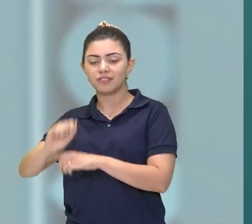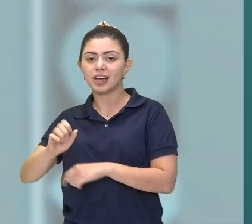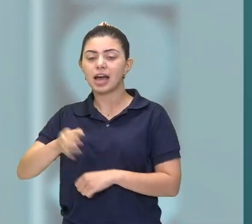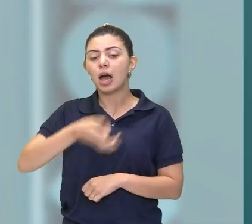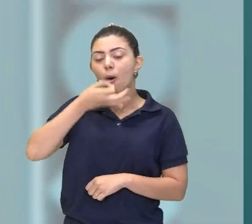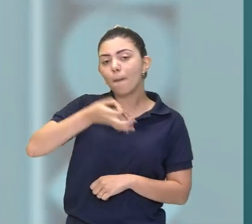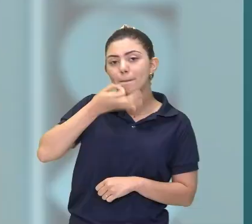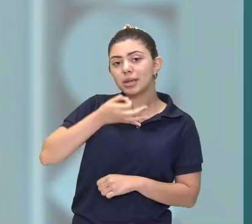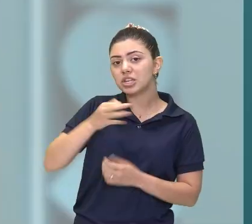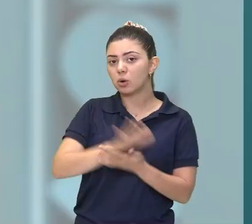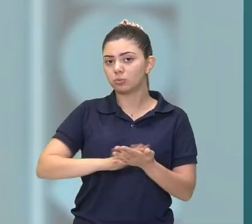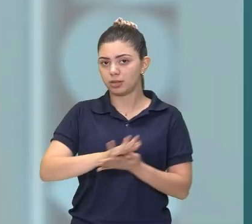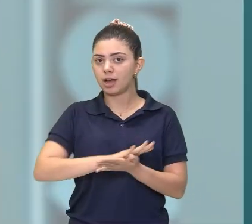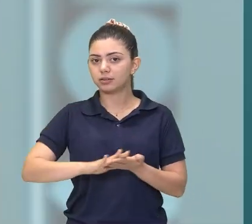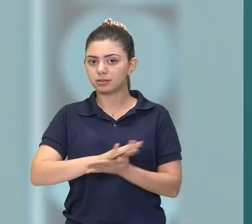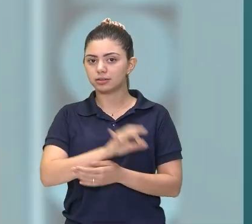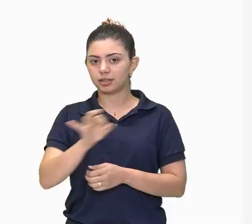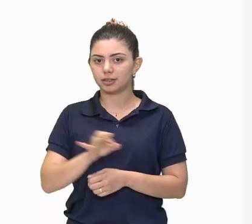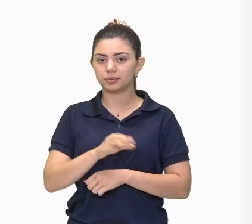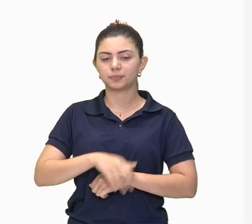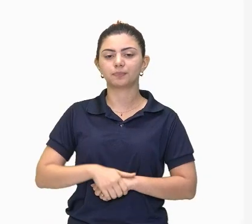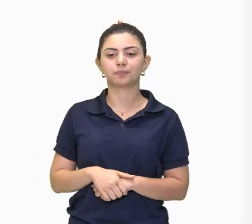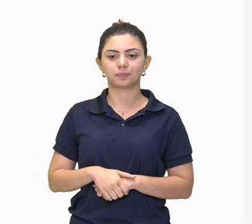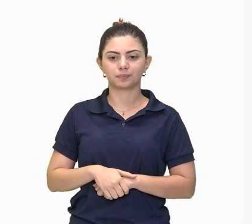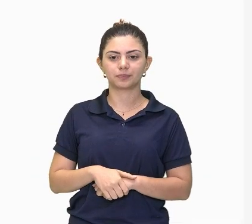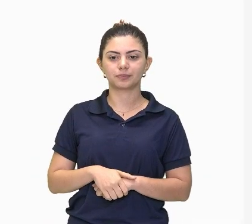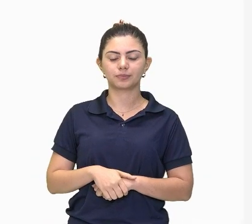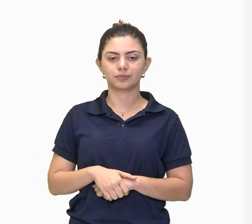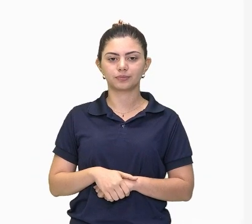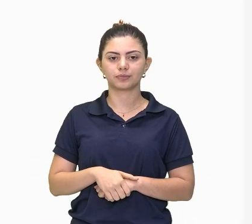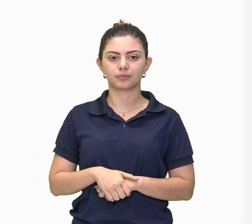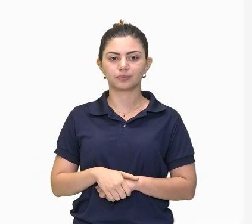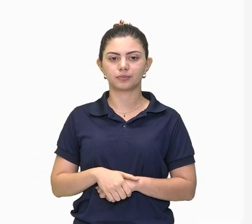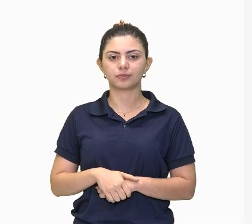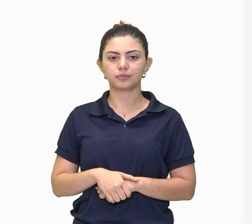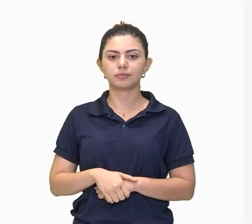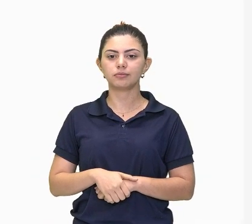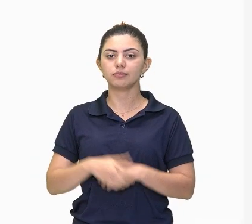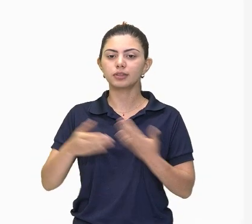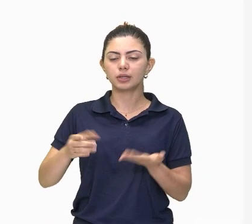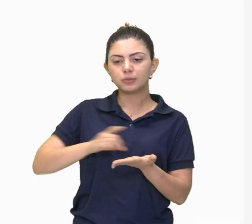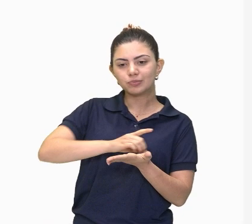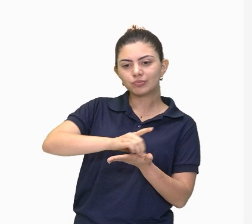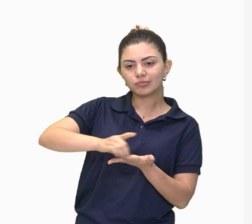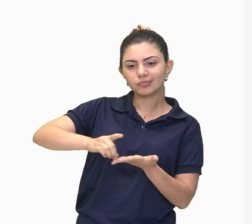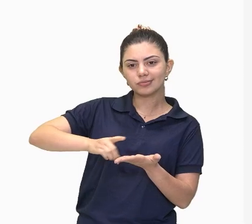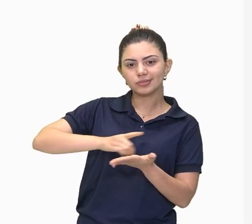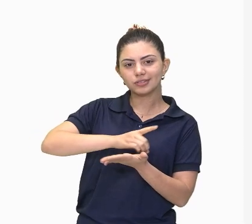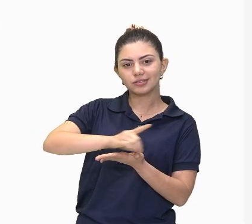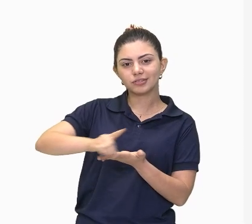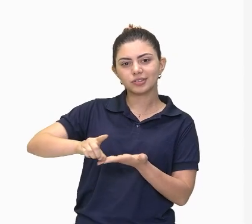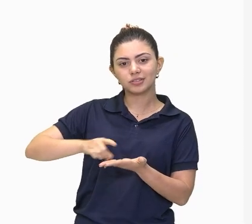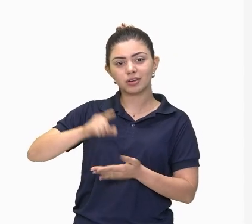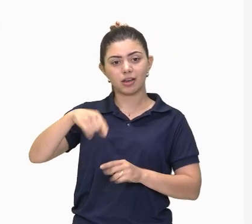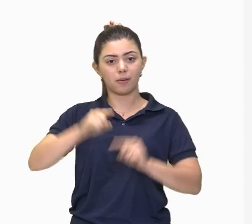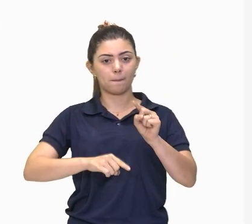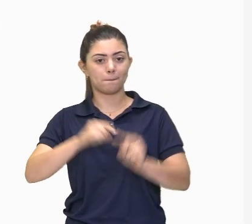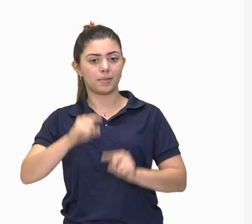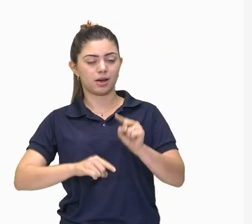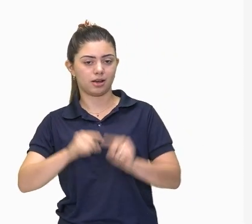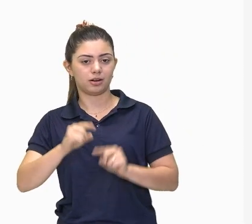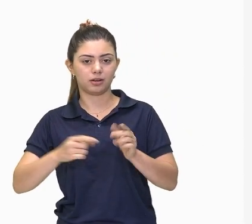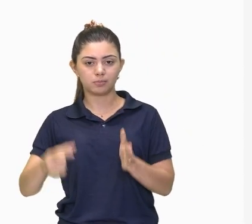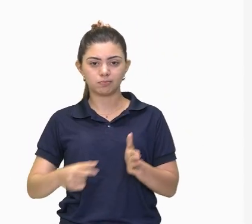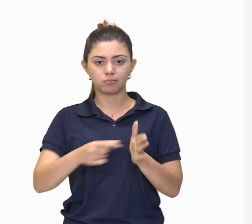nem impressões pessoais. E a gente vai ver agora. Acompanhe comigo. O toca-discos é um aparelho eletrônico utilizado